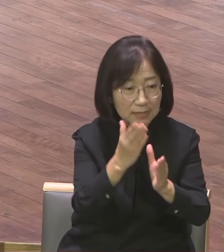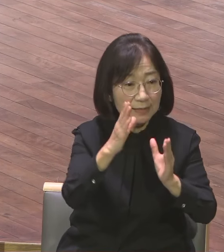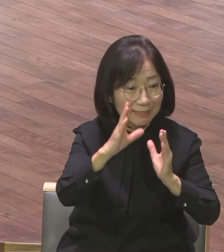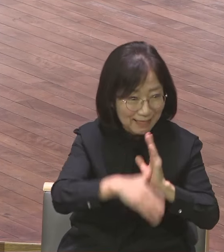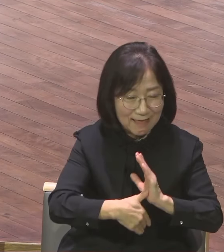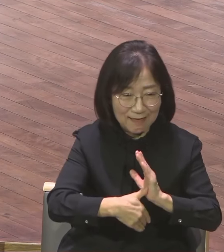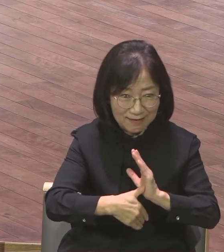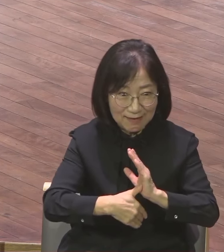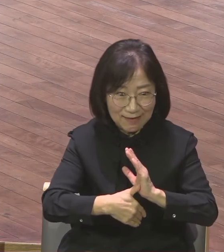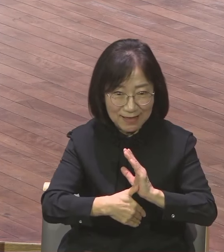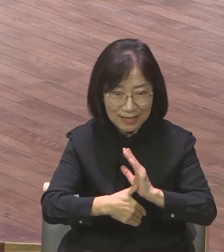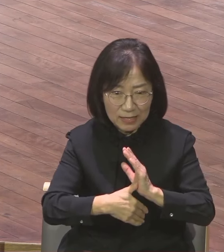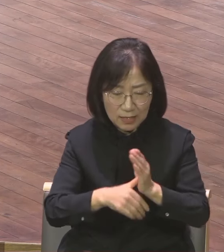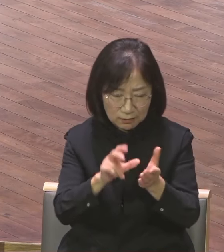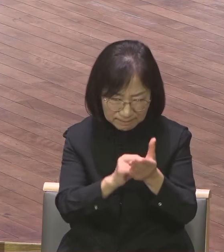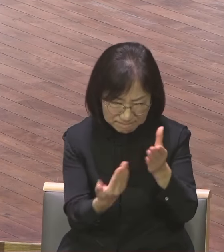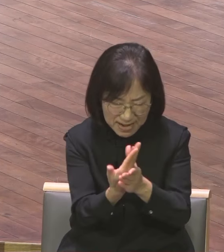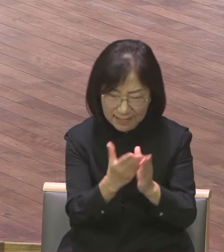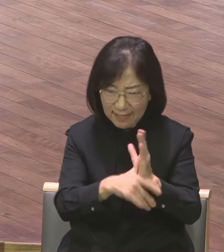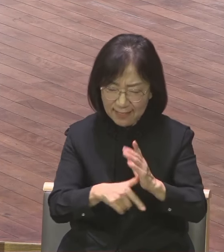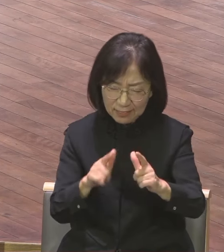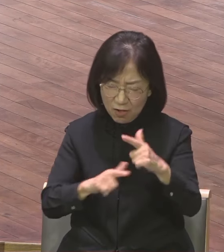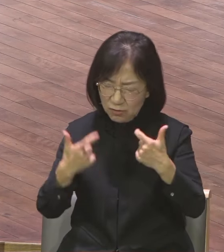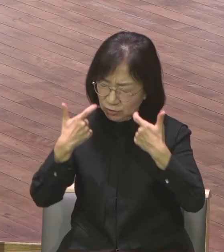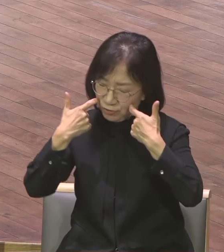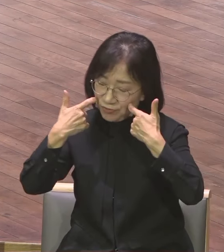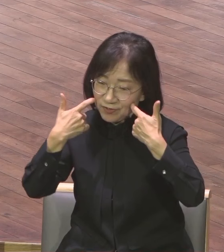발하는 참된 믿음